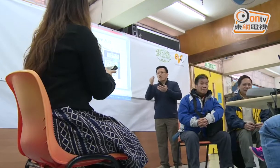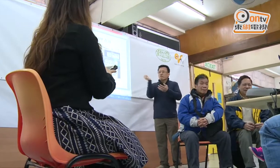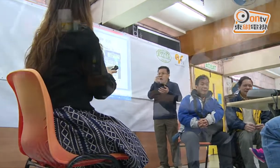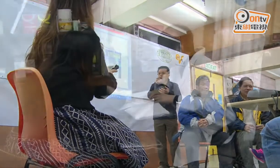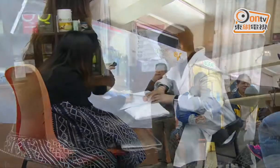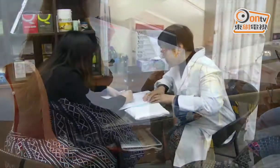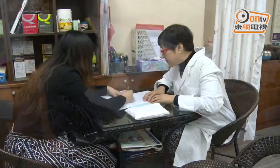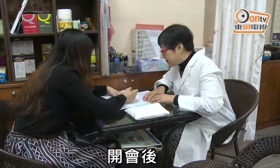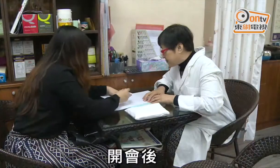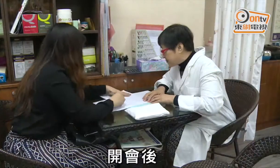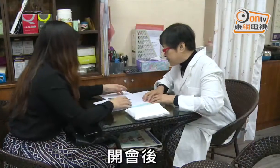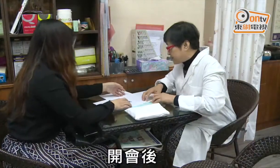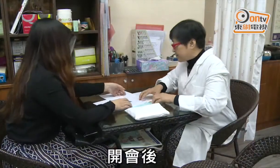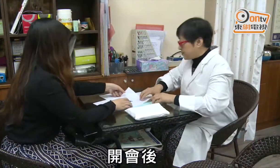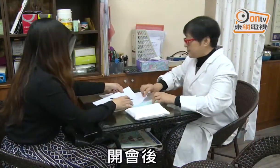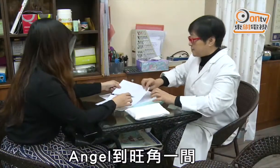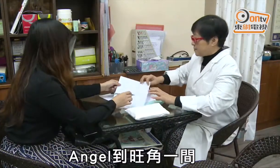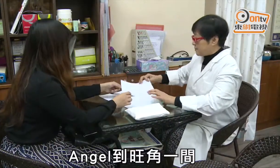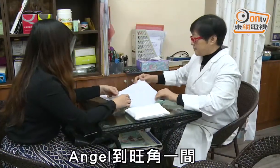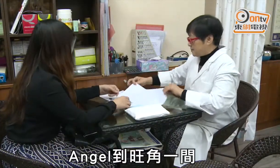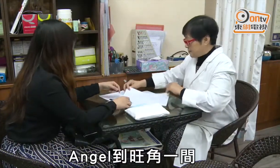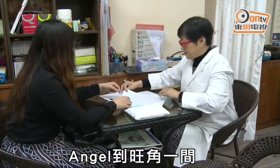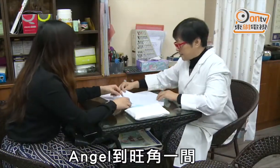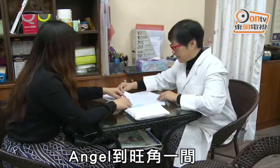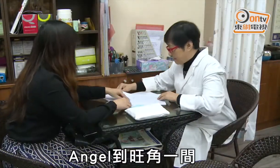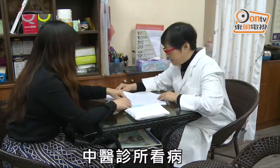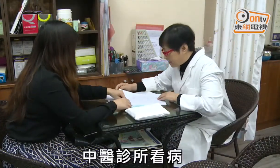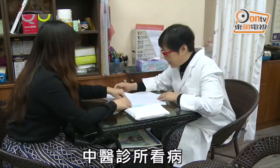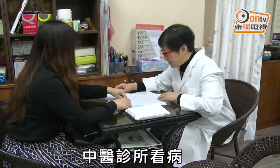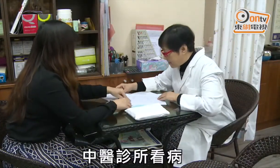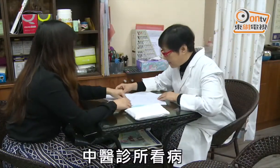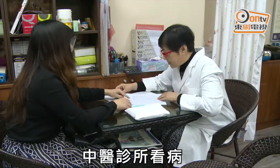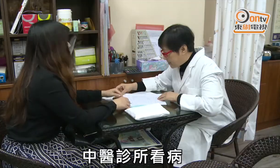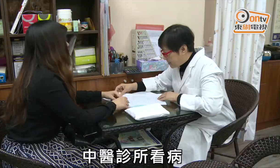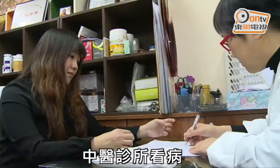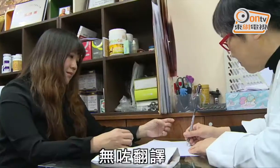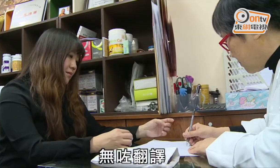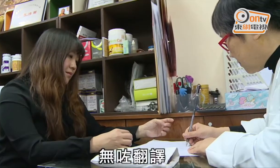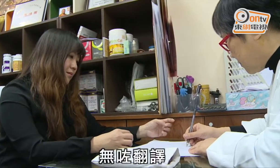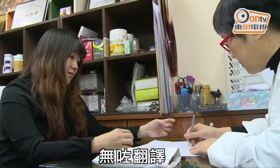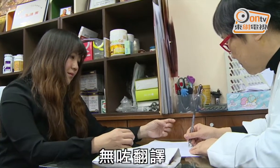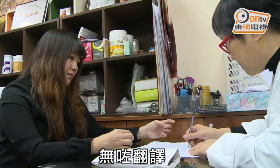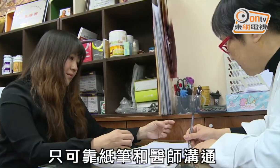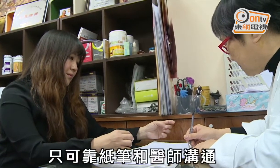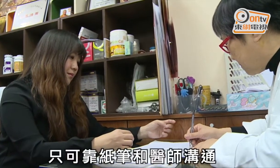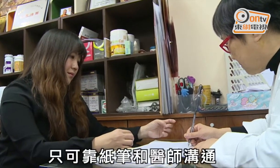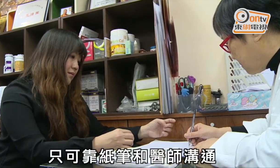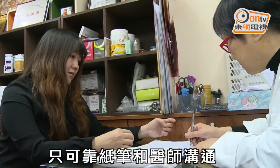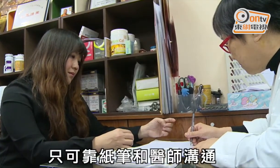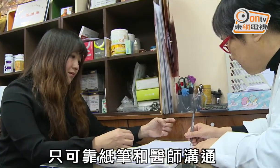人咧。 开会之后 ，Angel 去到旺角一间中医诊所睇病，冇咗翻译，只可以靠纸笔同